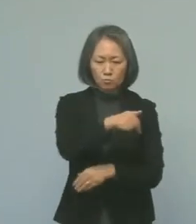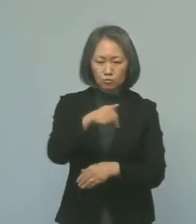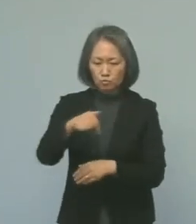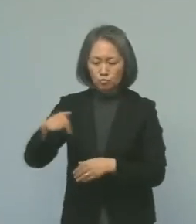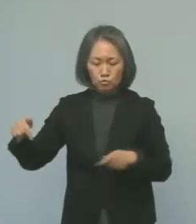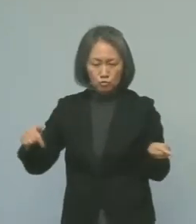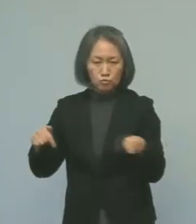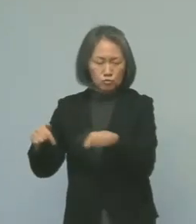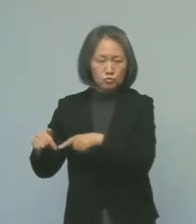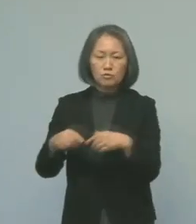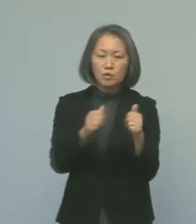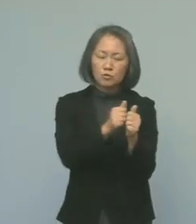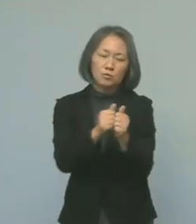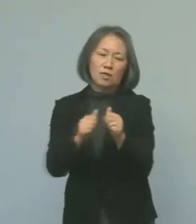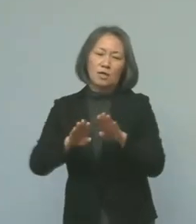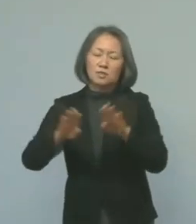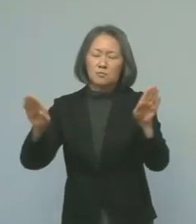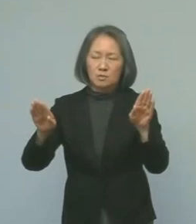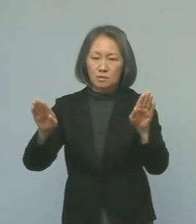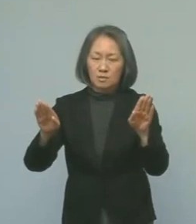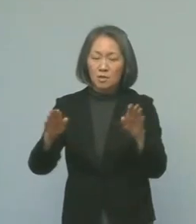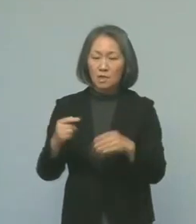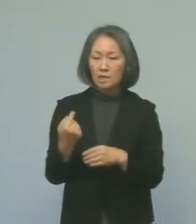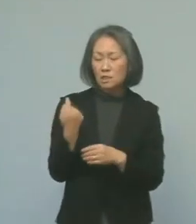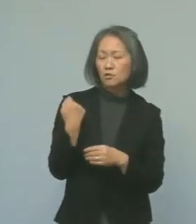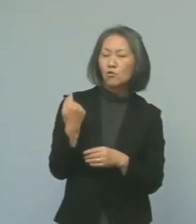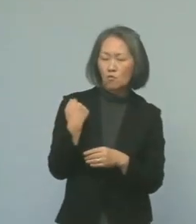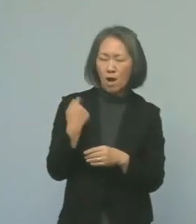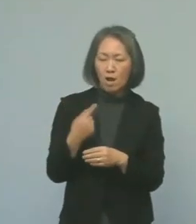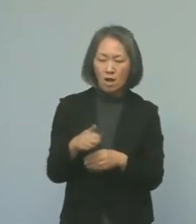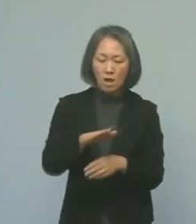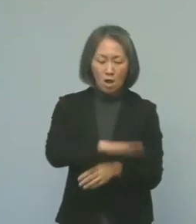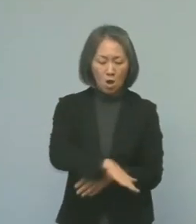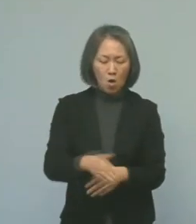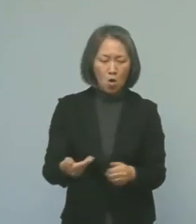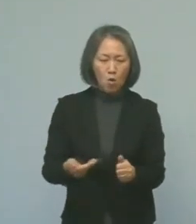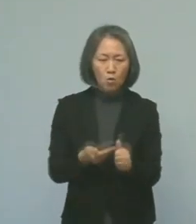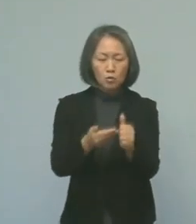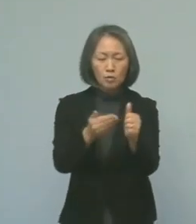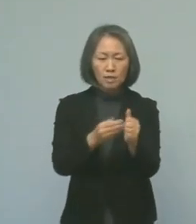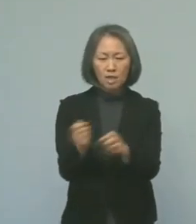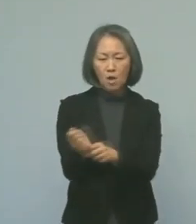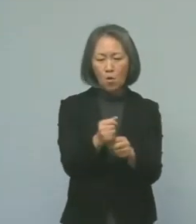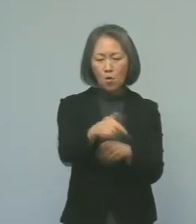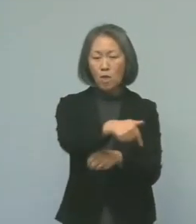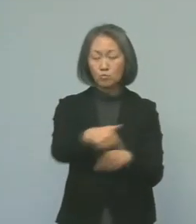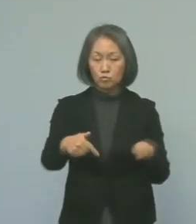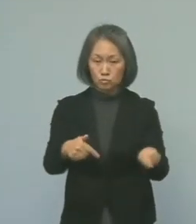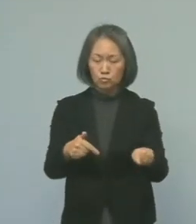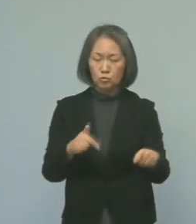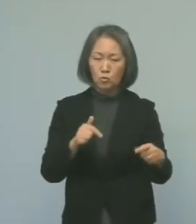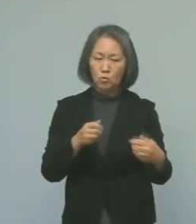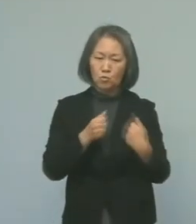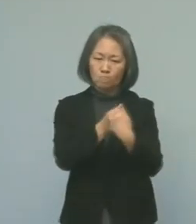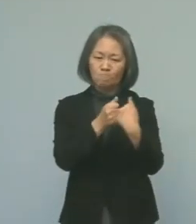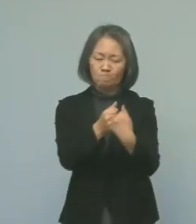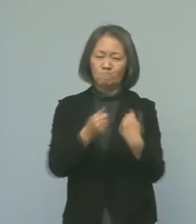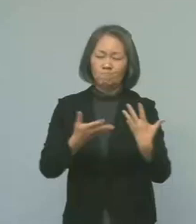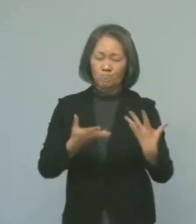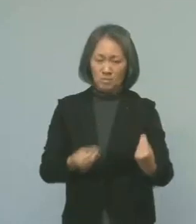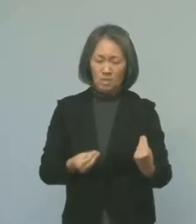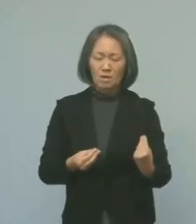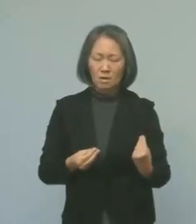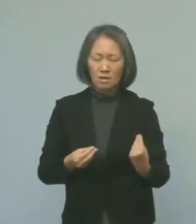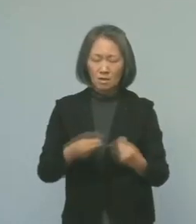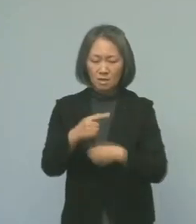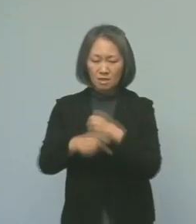者推進、子育て若者応援部とやり取りをしました。やっぱり年間スケジュールの中でこうい